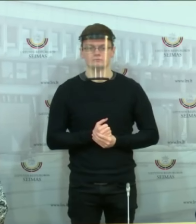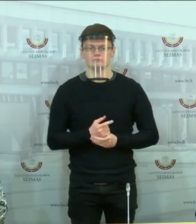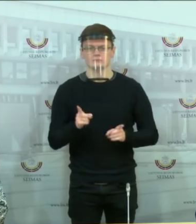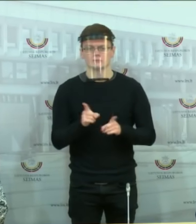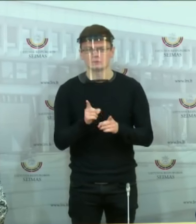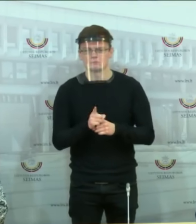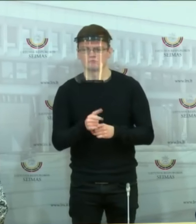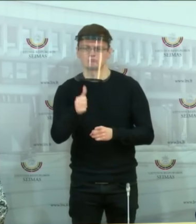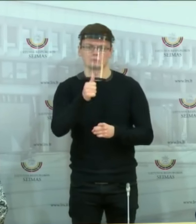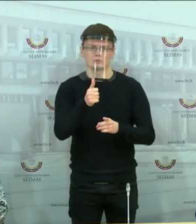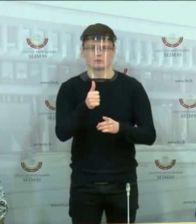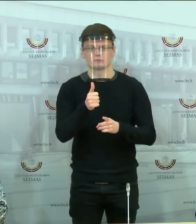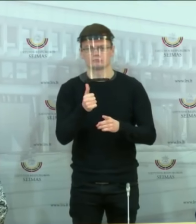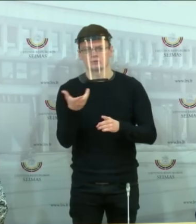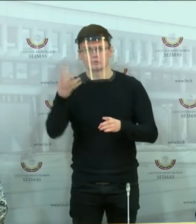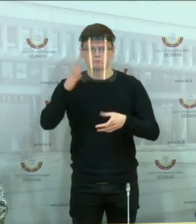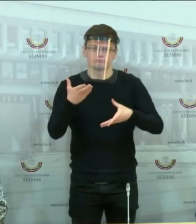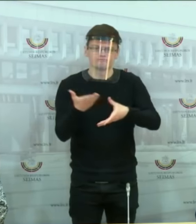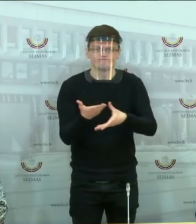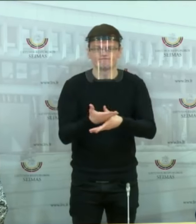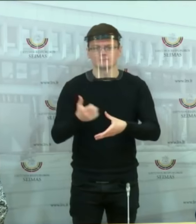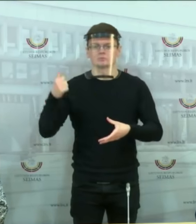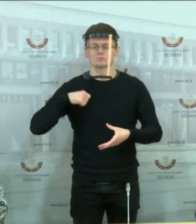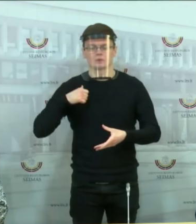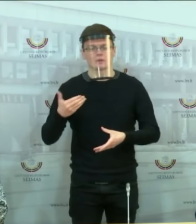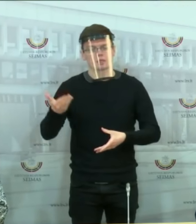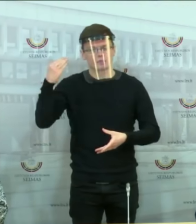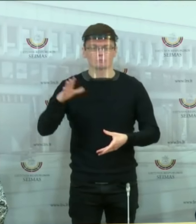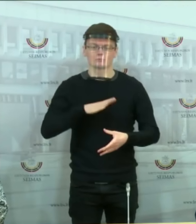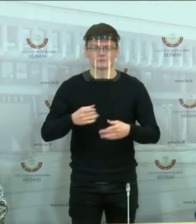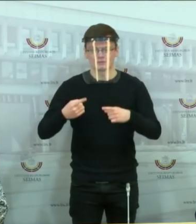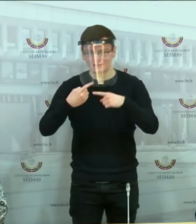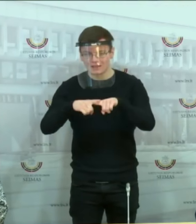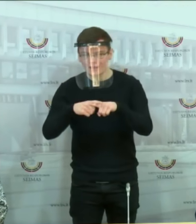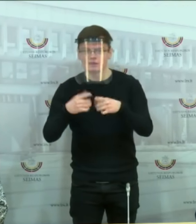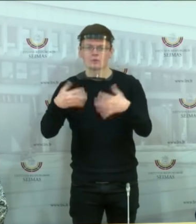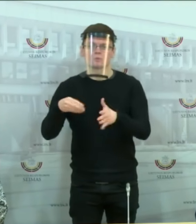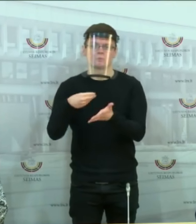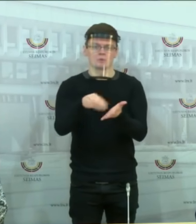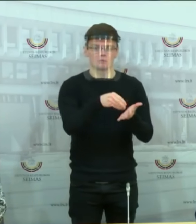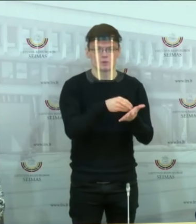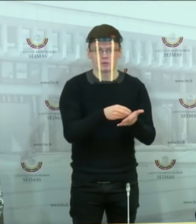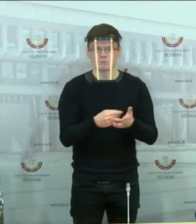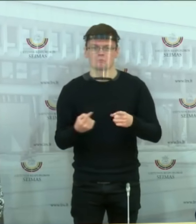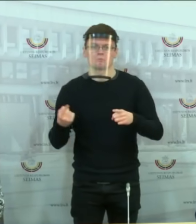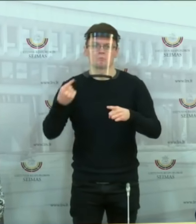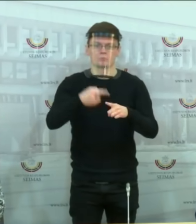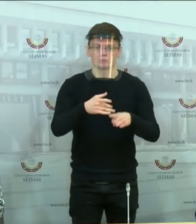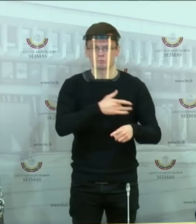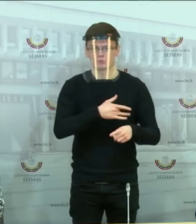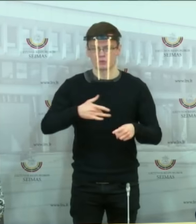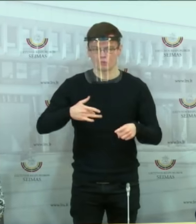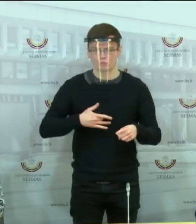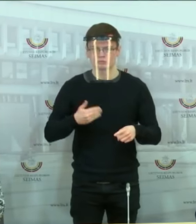pagalbai. Anksčiau mes esam minėję, kad ir įranga yra perkama, tai yra papildomi dirbtiniai plaučių